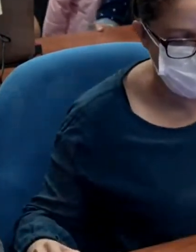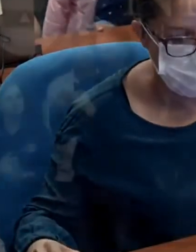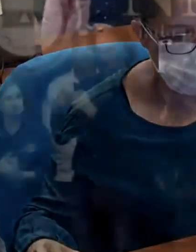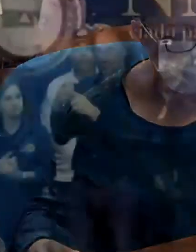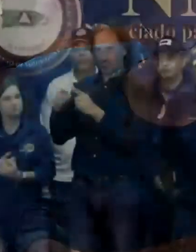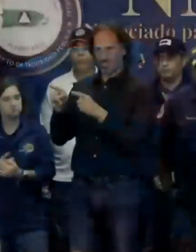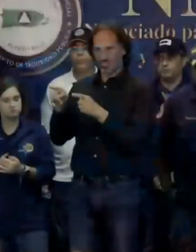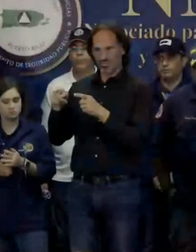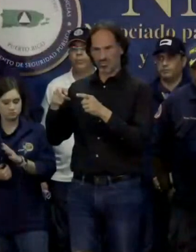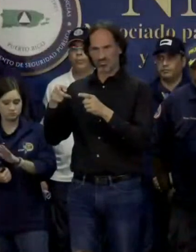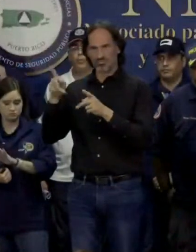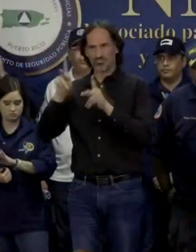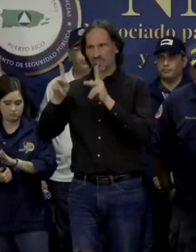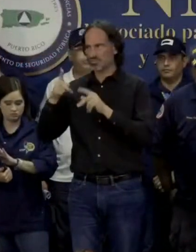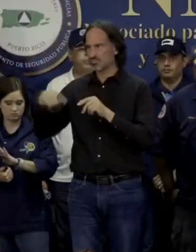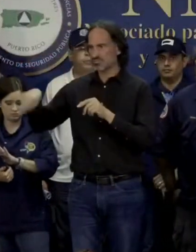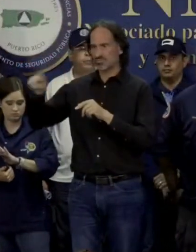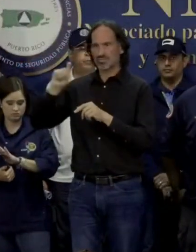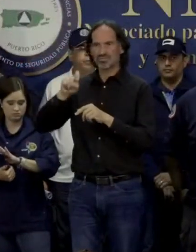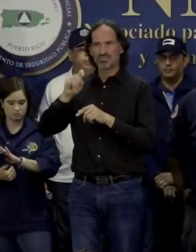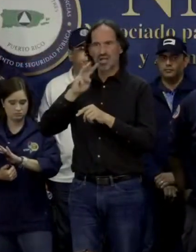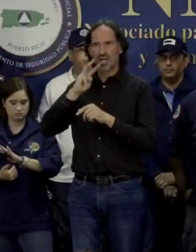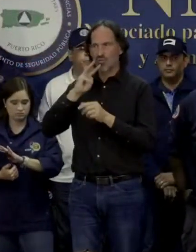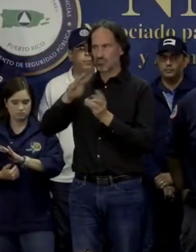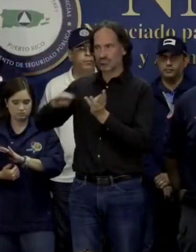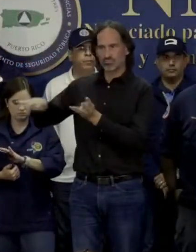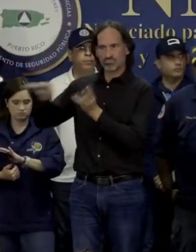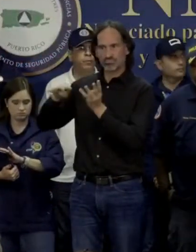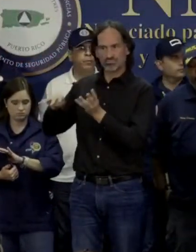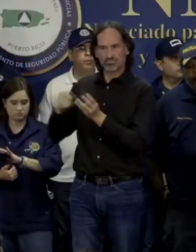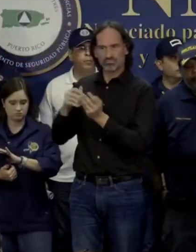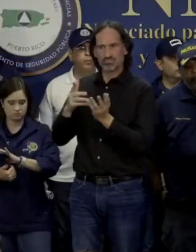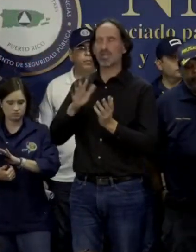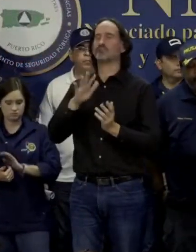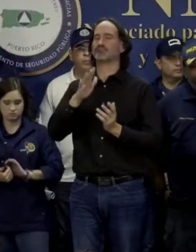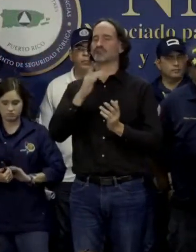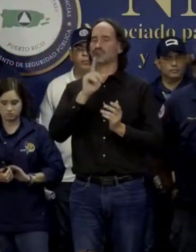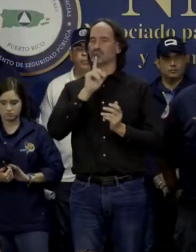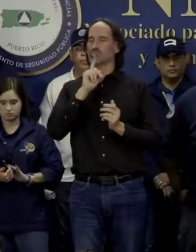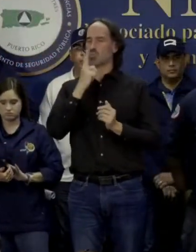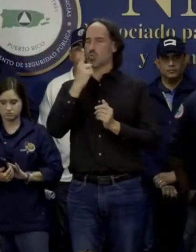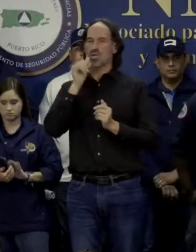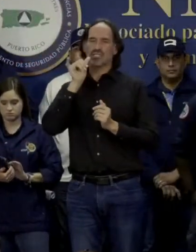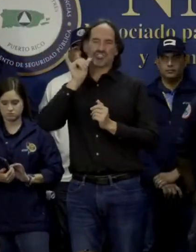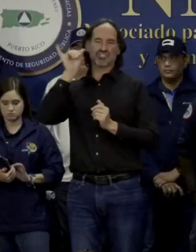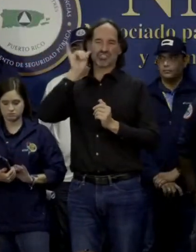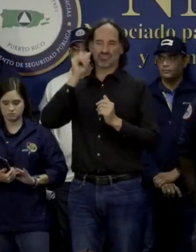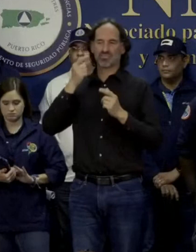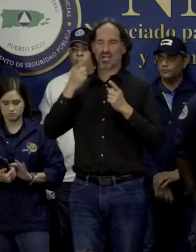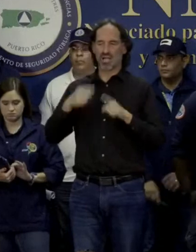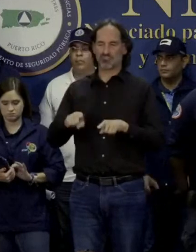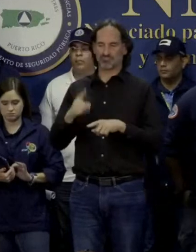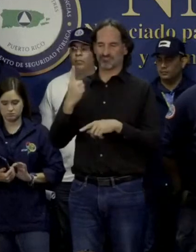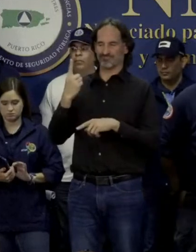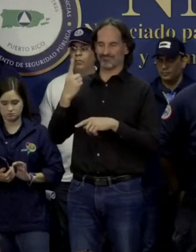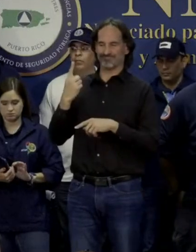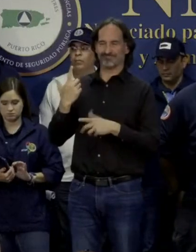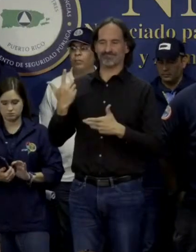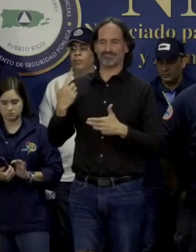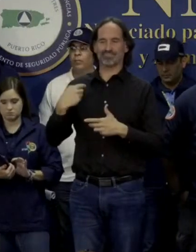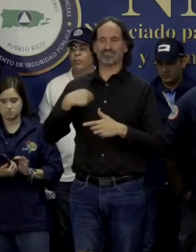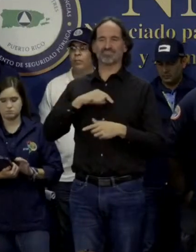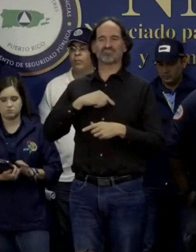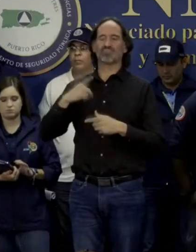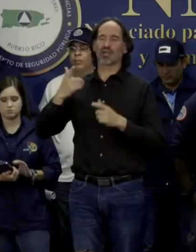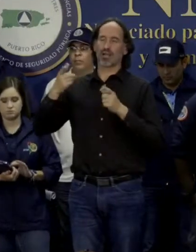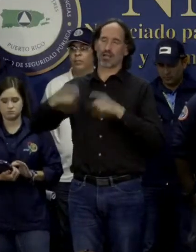es correcto. Es una de las plantas. Ayer, pues, debido a las descargas que hemos estado realizando durante los